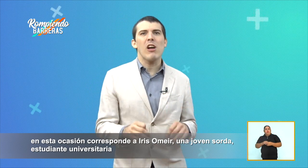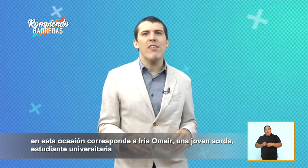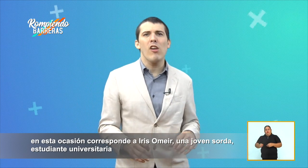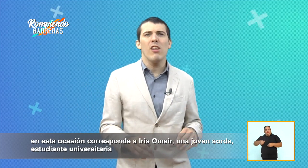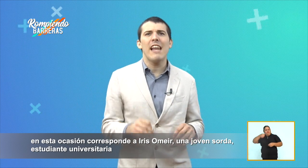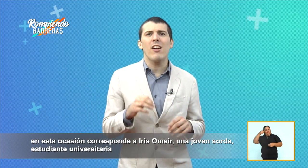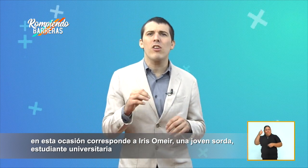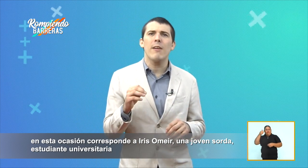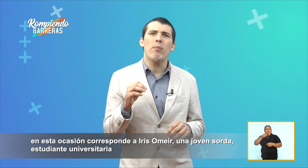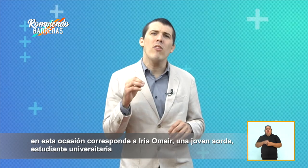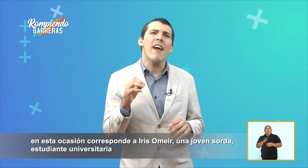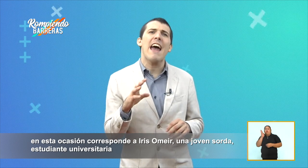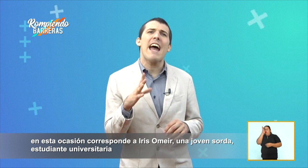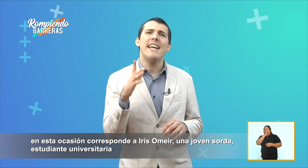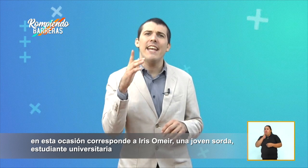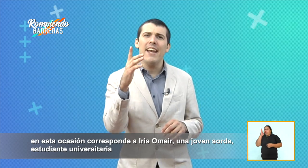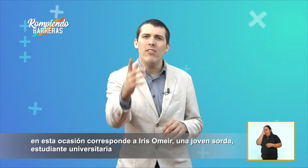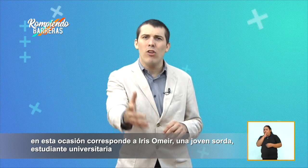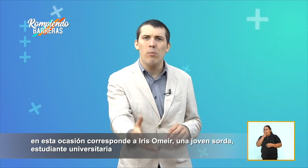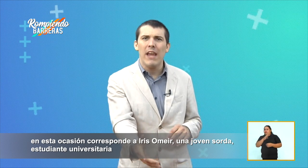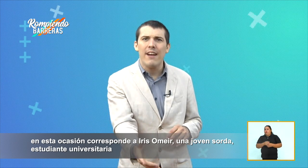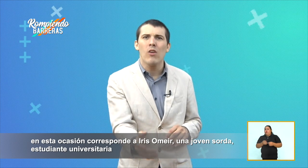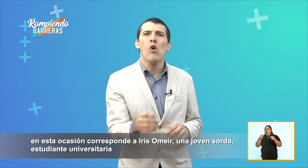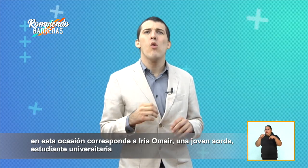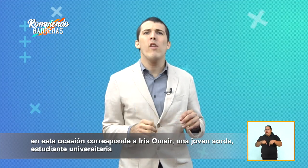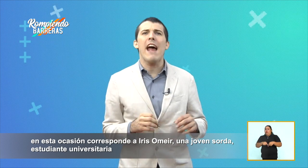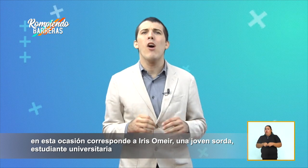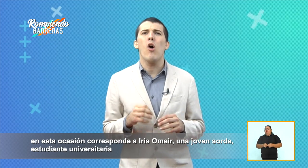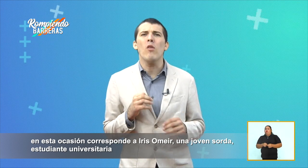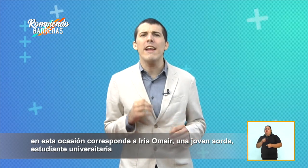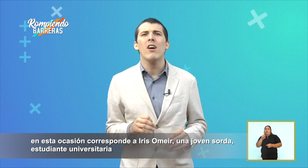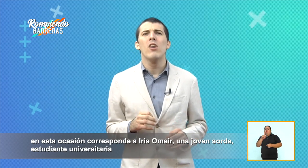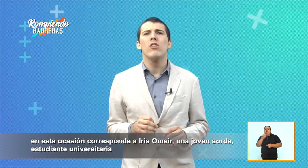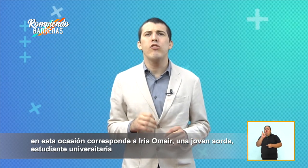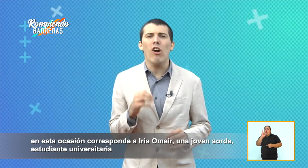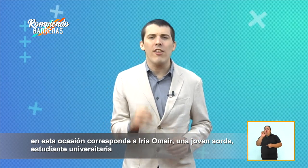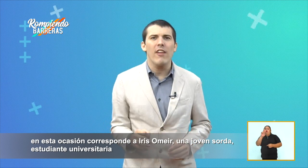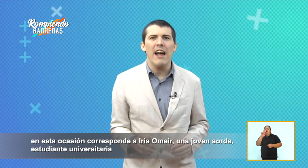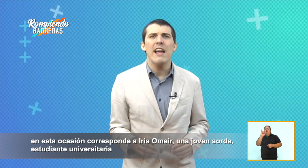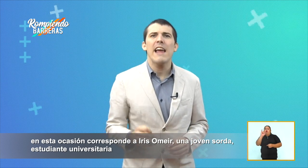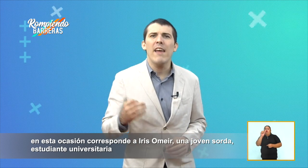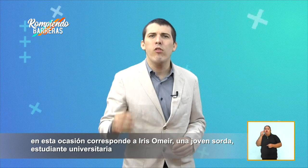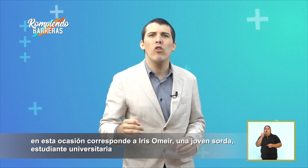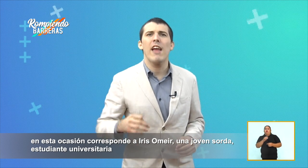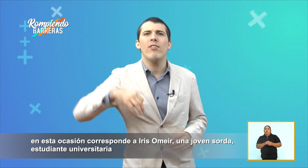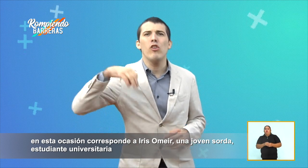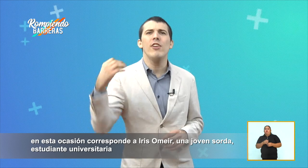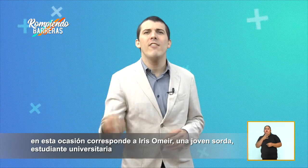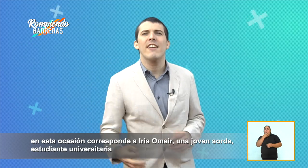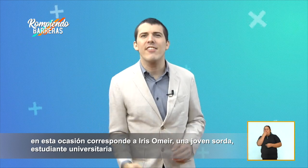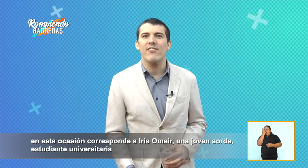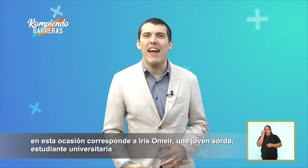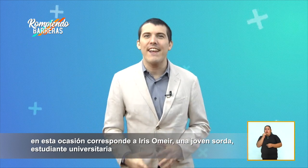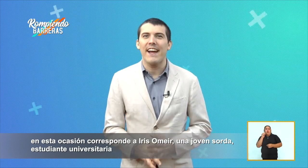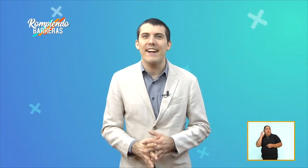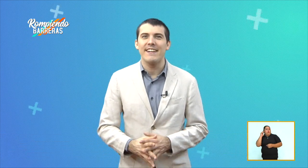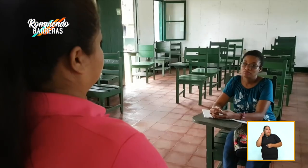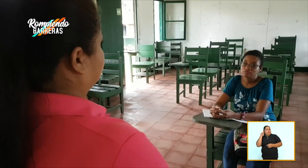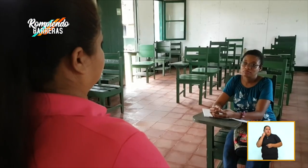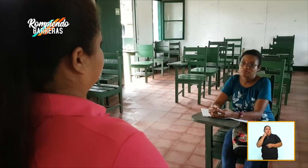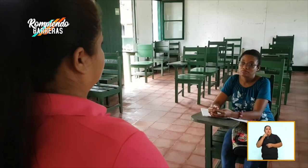esta ocasión le corresponde a Iris Somier, una joven sorda estudiante